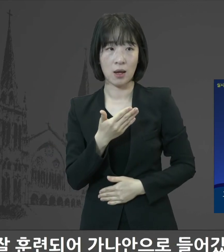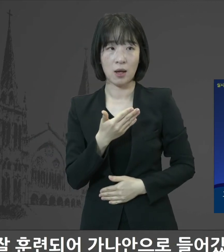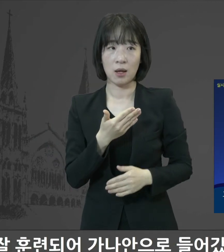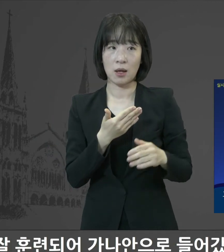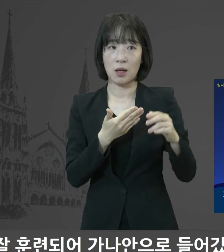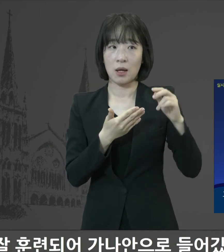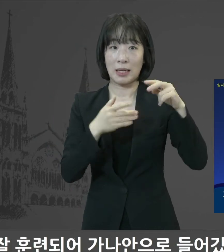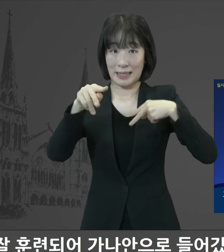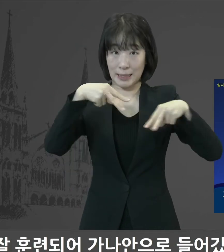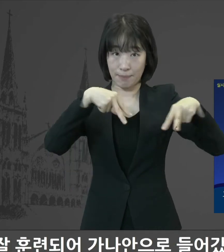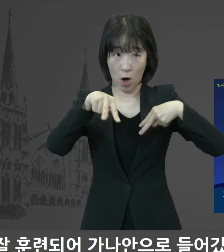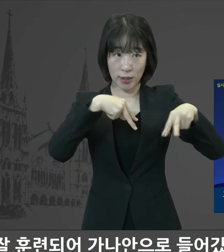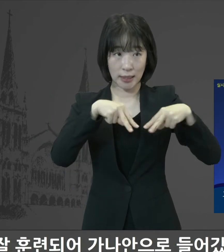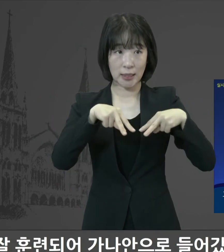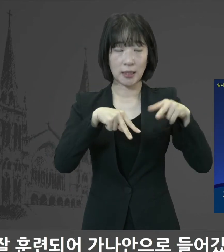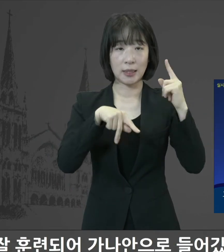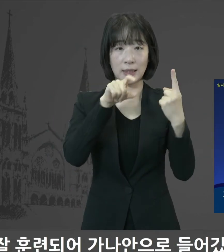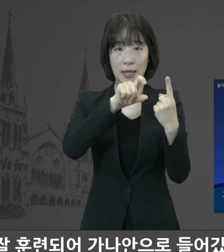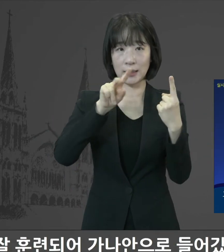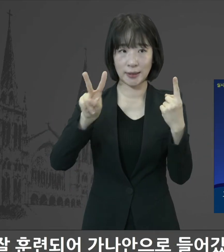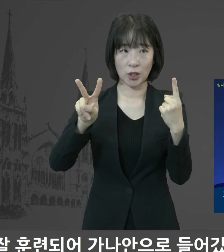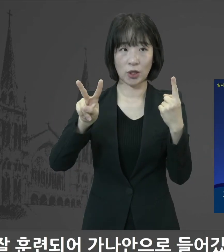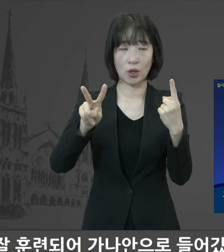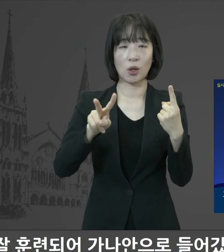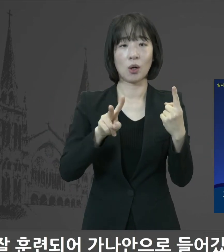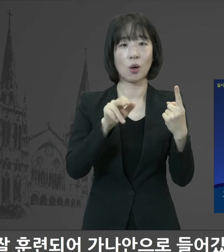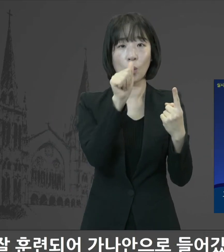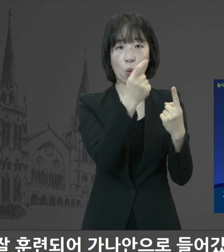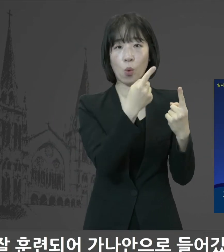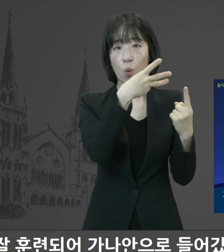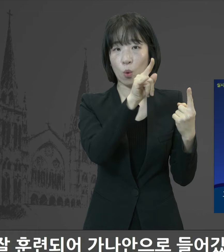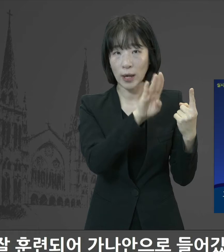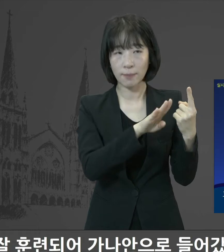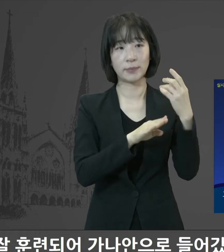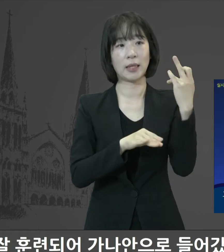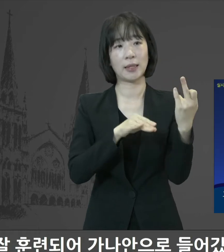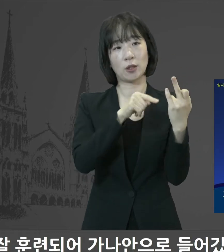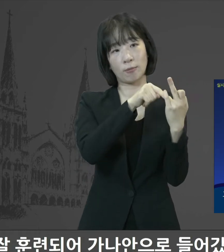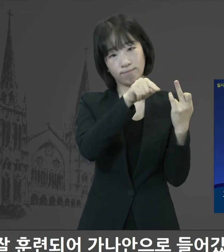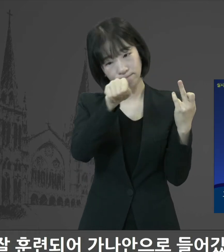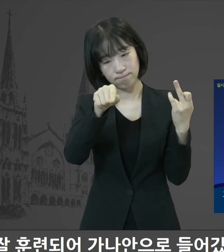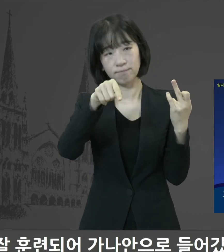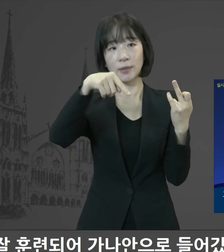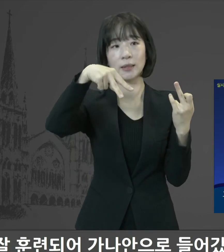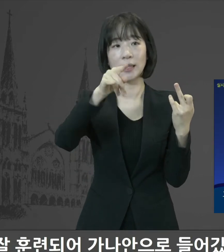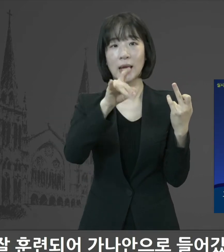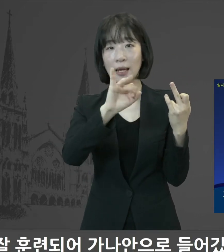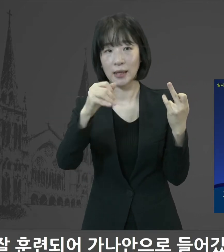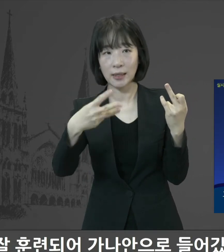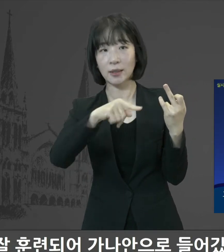한번 읽으십시다. 호렙산에서 세일산을 지나 가데스 바네아까지